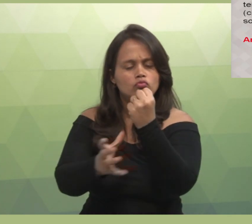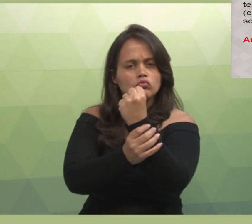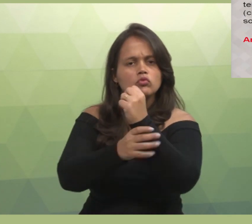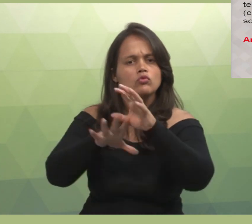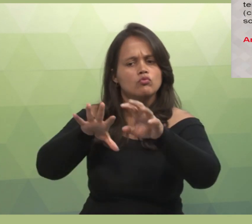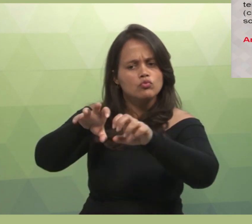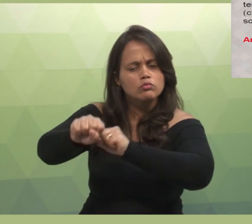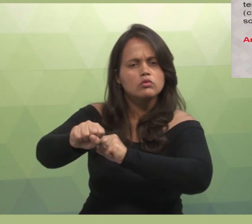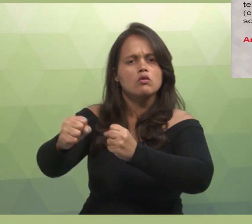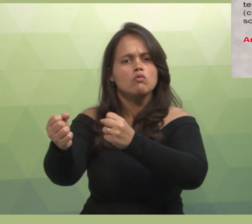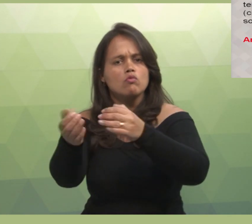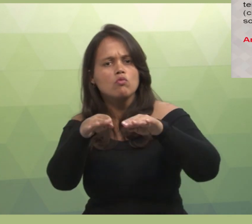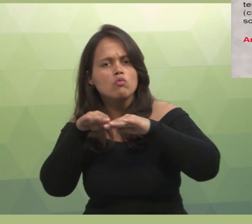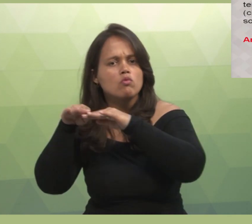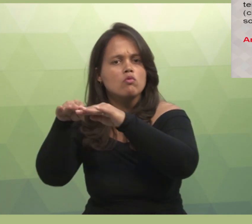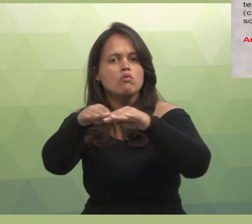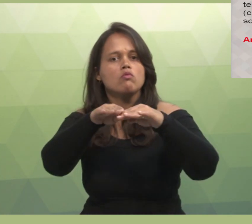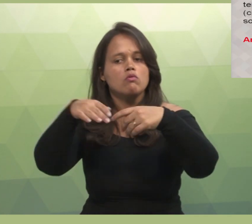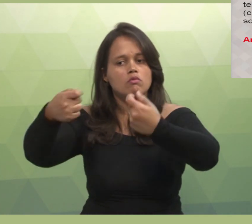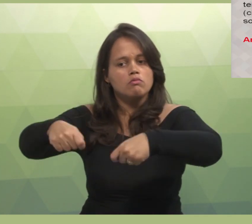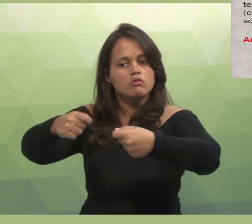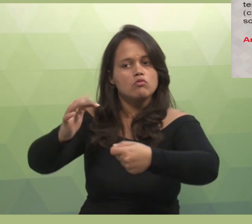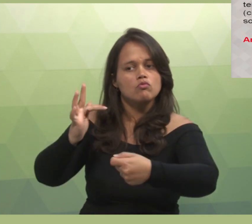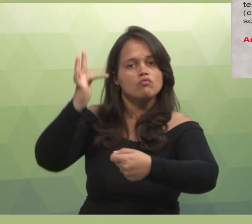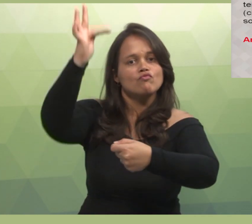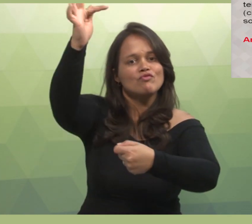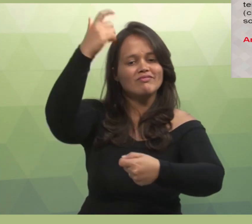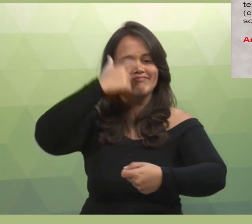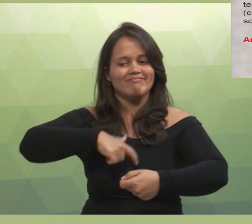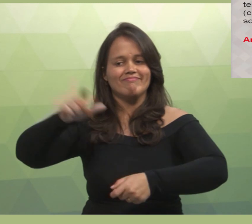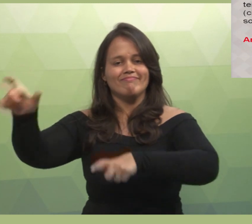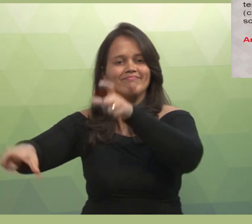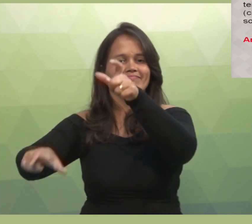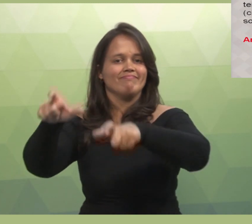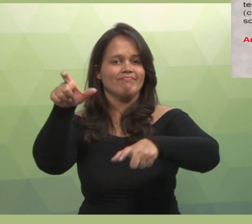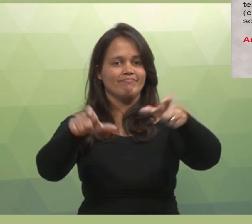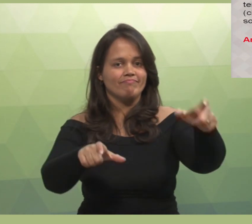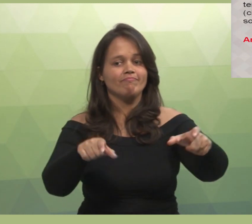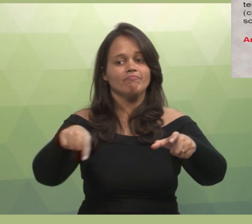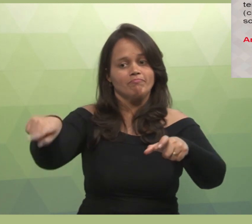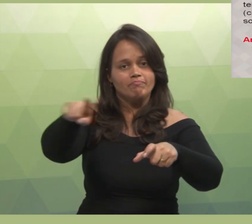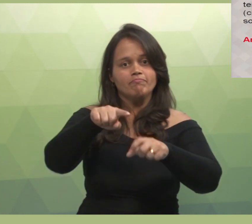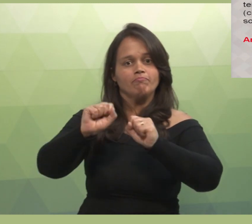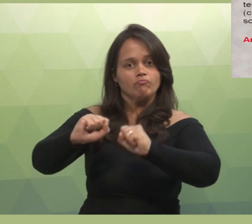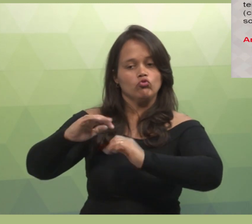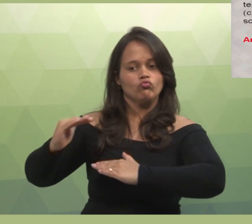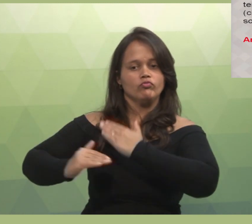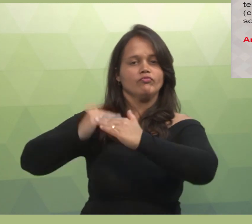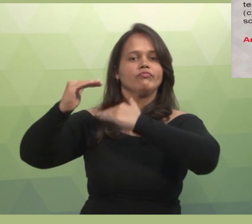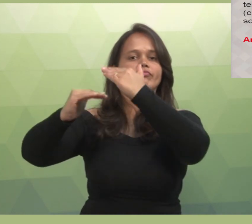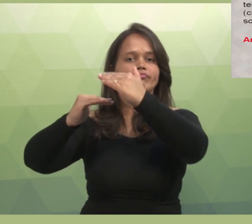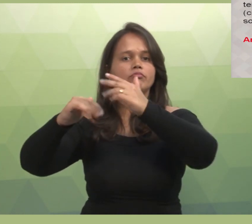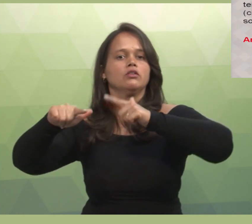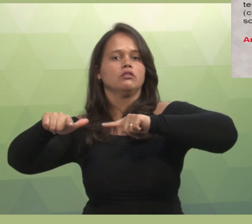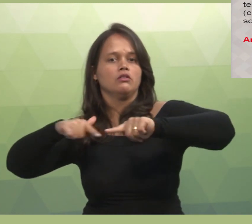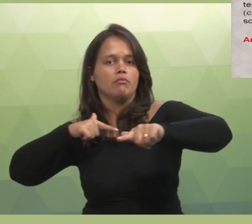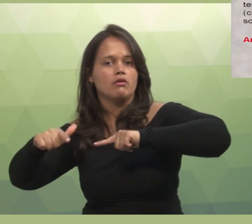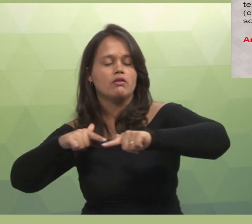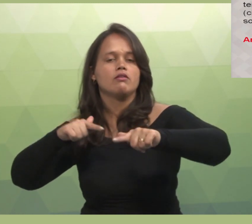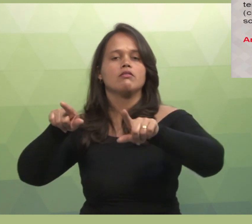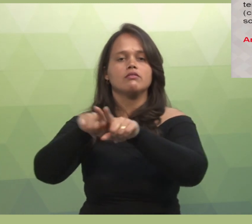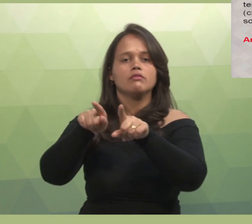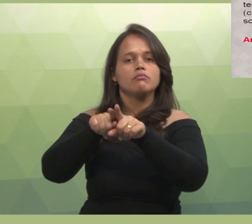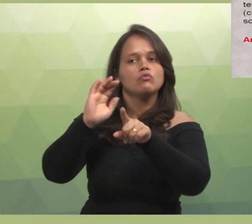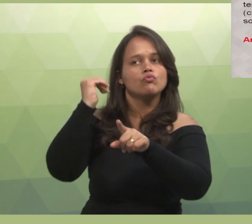educando, assegurar-lhe a formação comum indispensável para o exercício da cidadania e fornecer-lhe meios